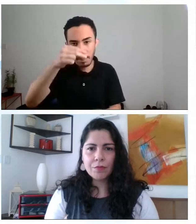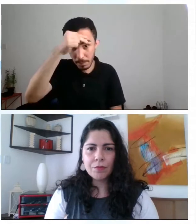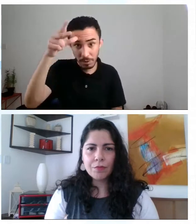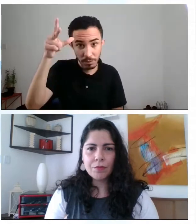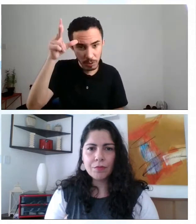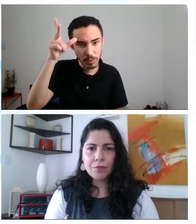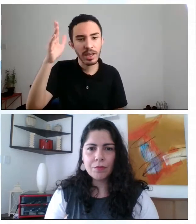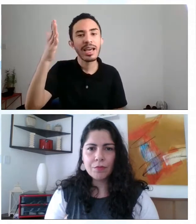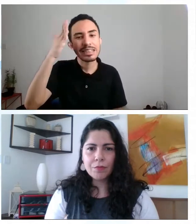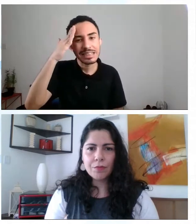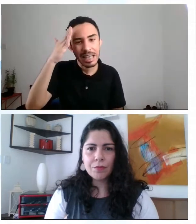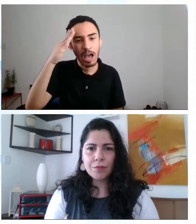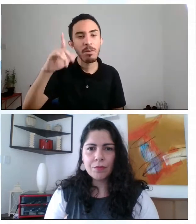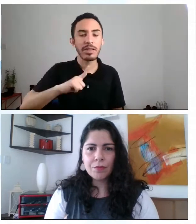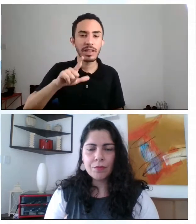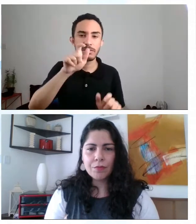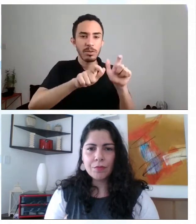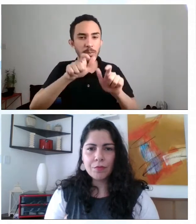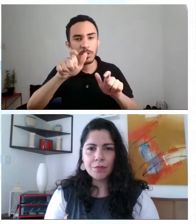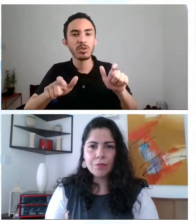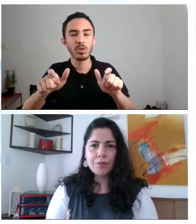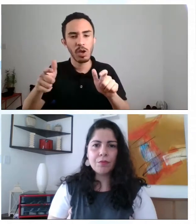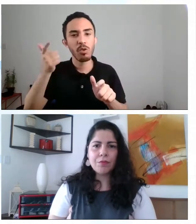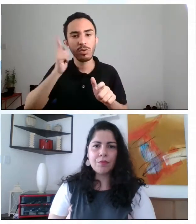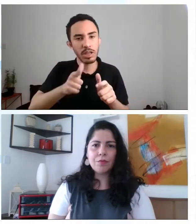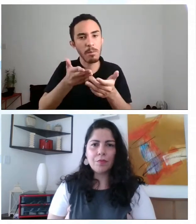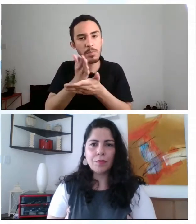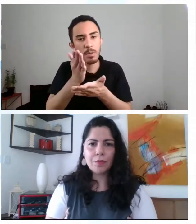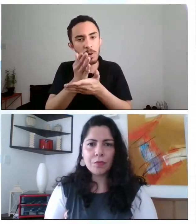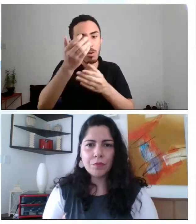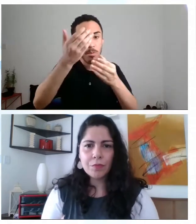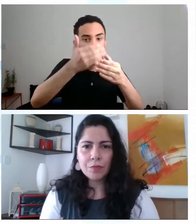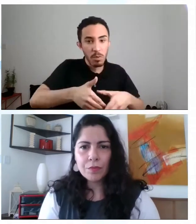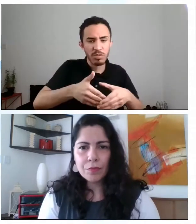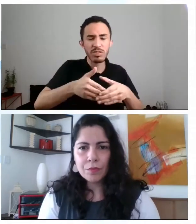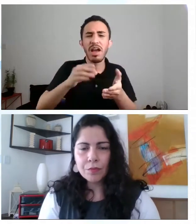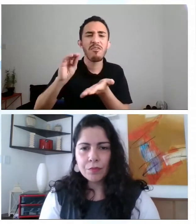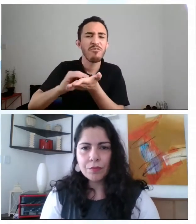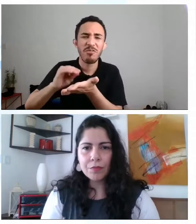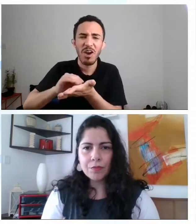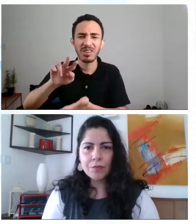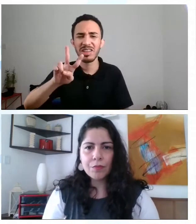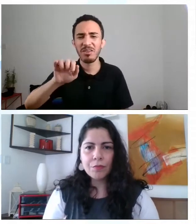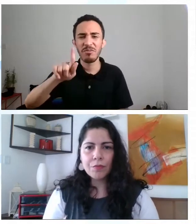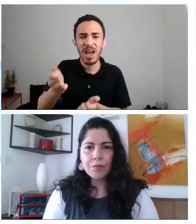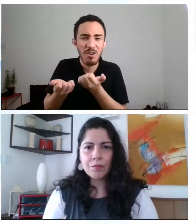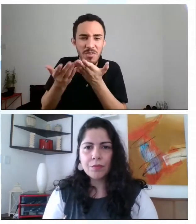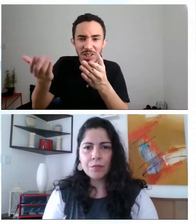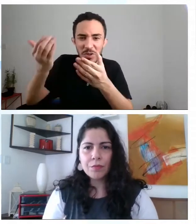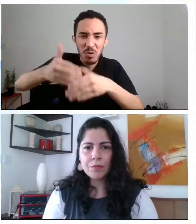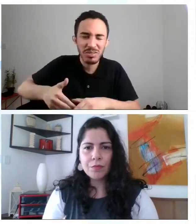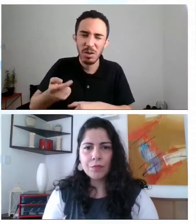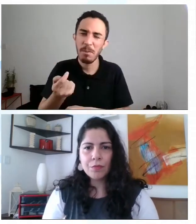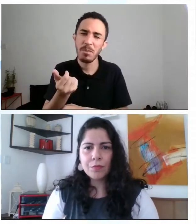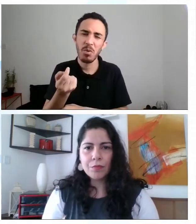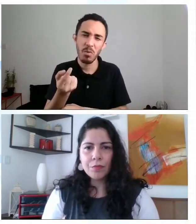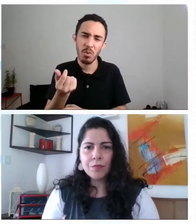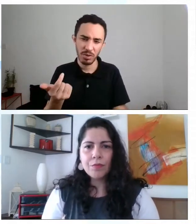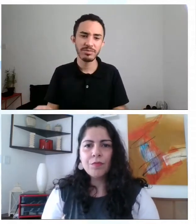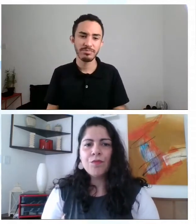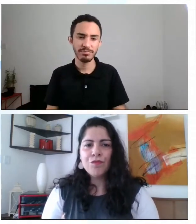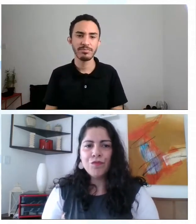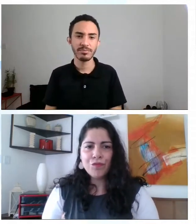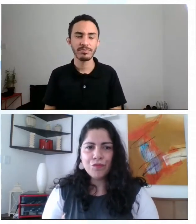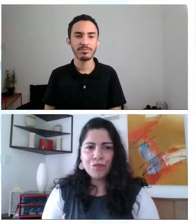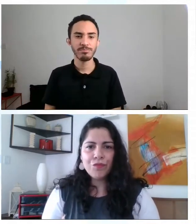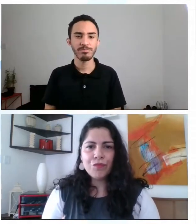de terem pessoas que conseguiram determinados concursos, a demanda é muito grande e não abre tanta vaga assim para concurso em geral. Vamos